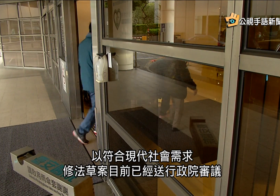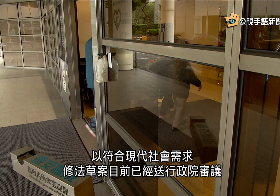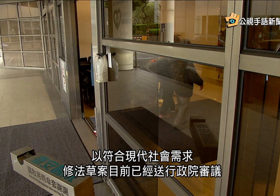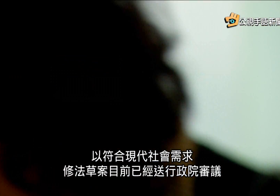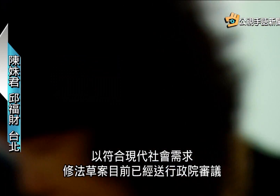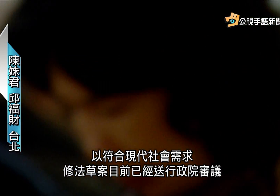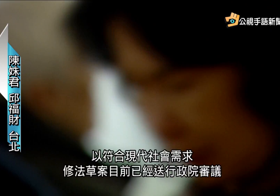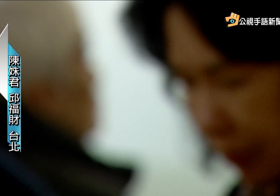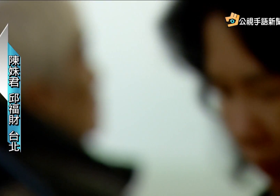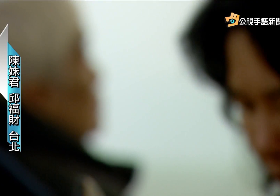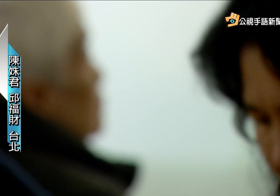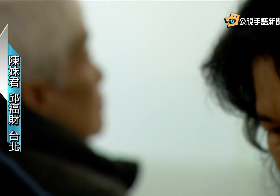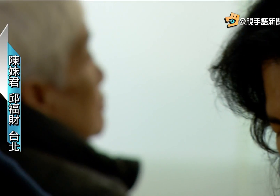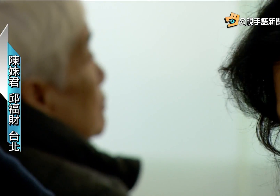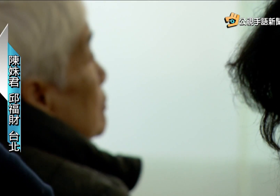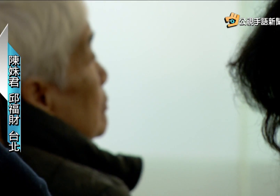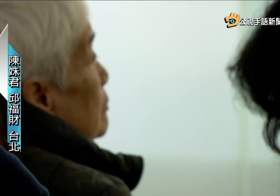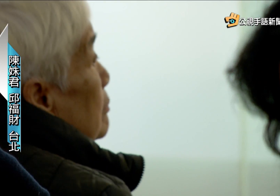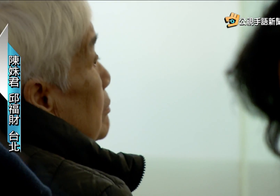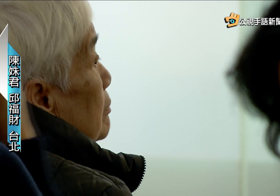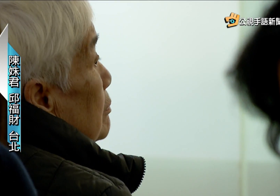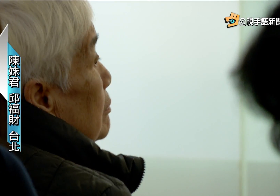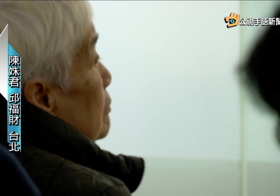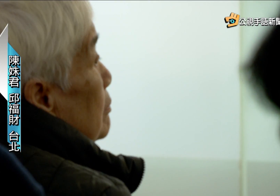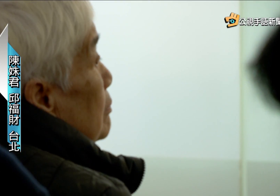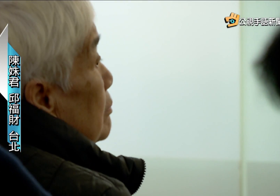议。记者陈淑君、邱福才台北报道。